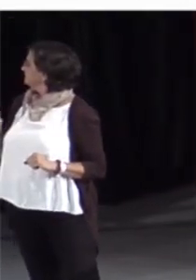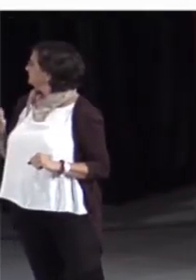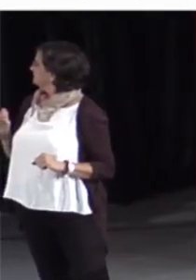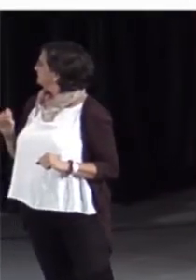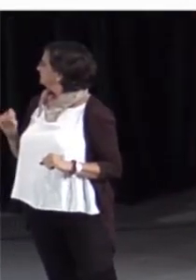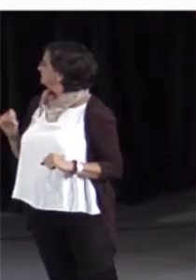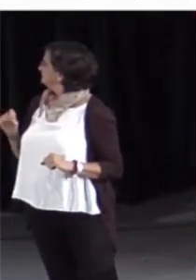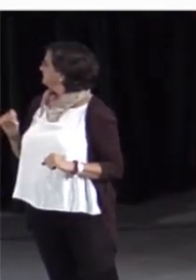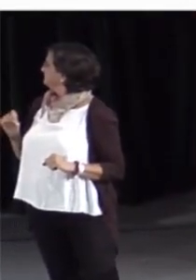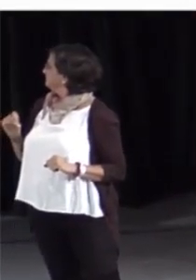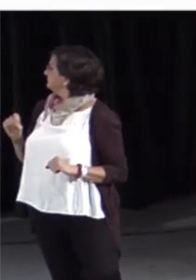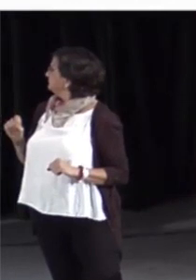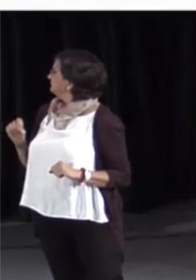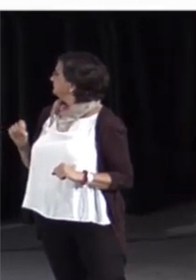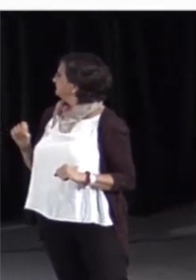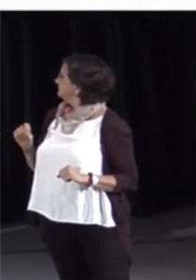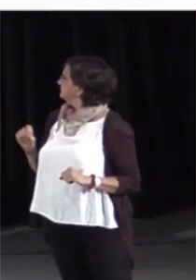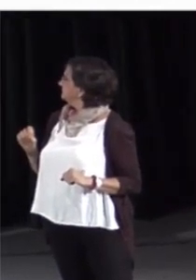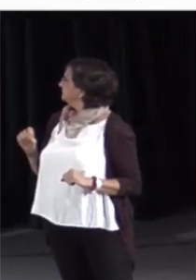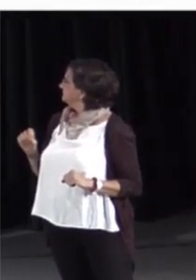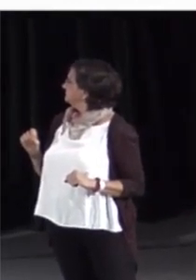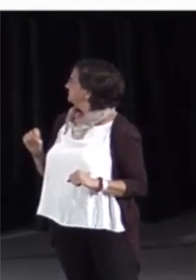de las